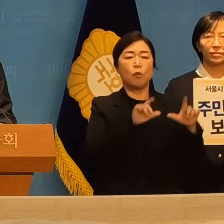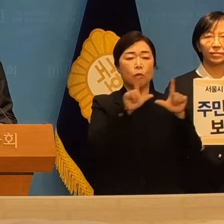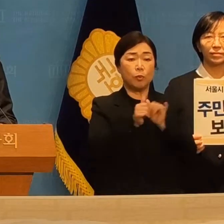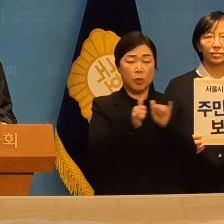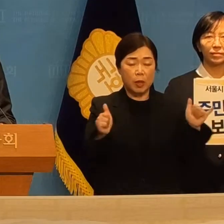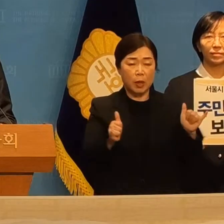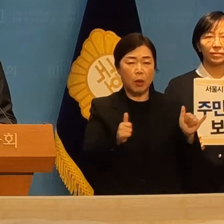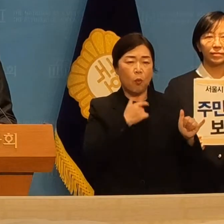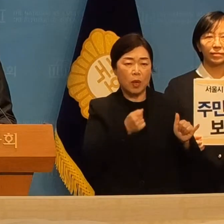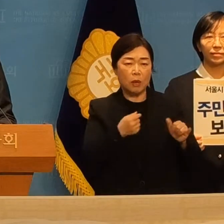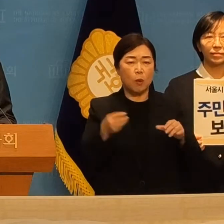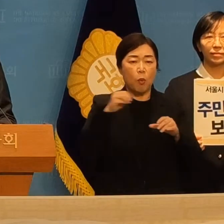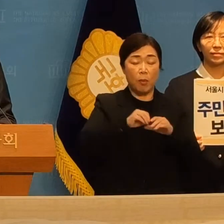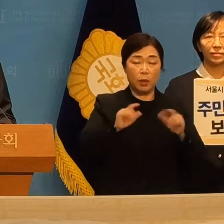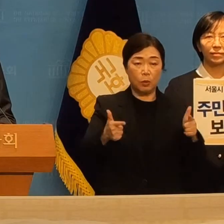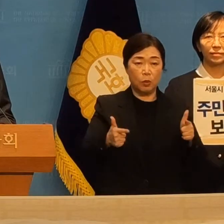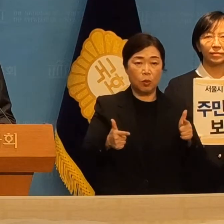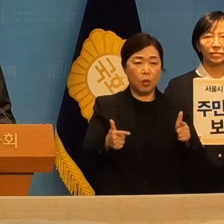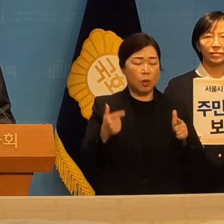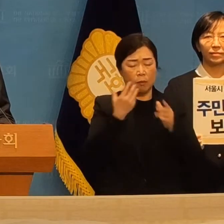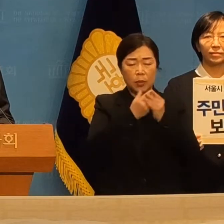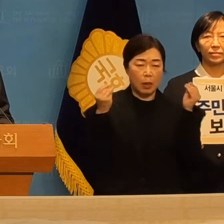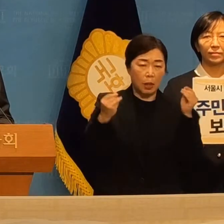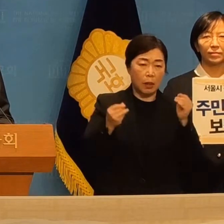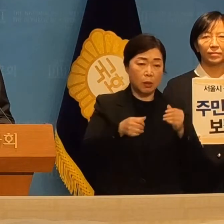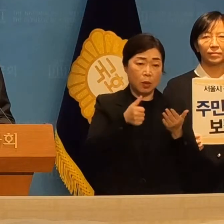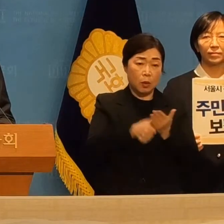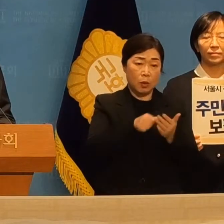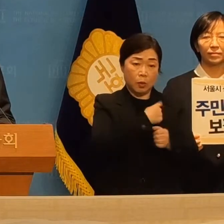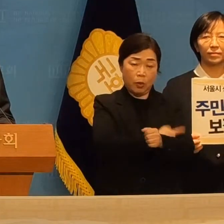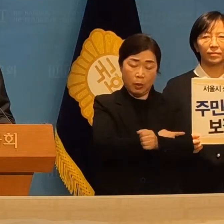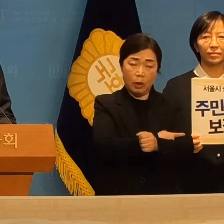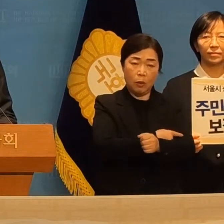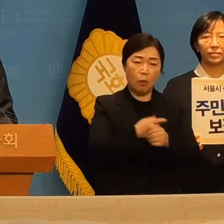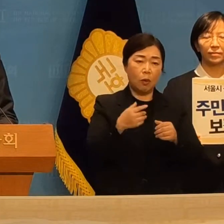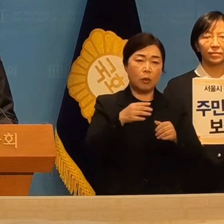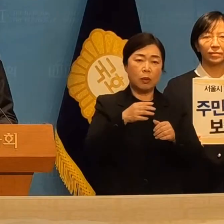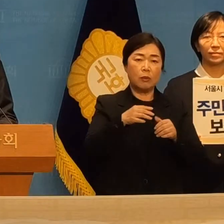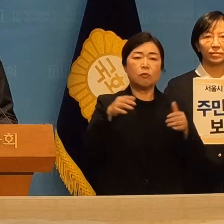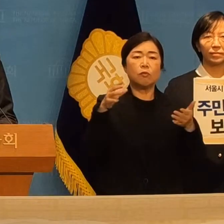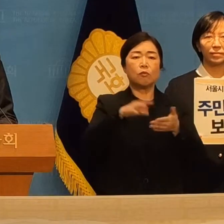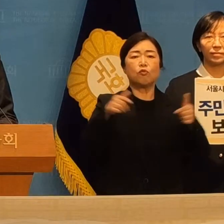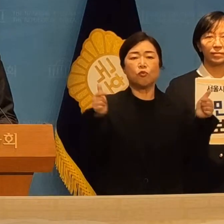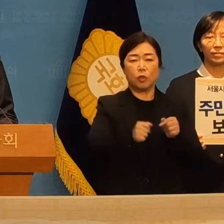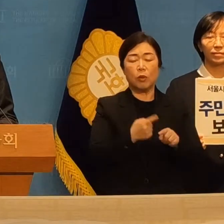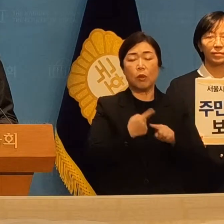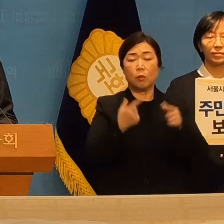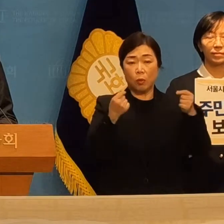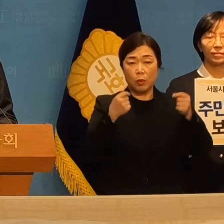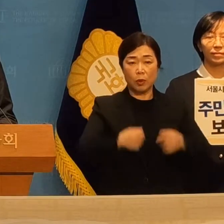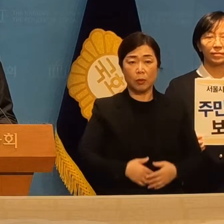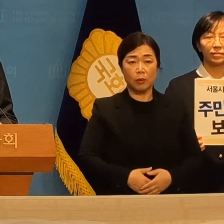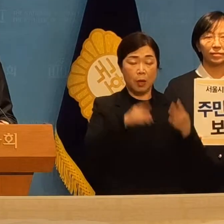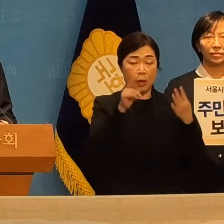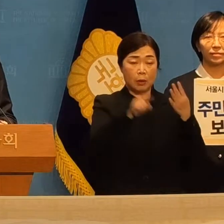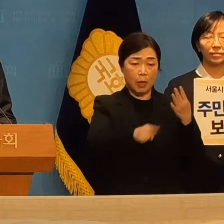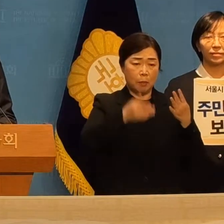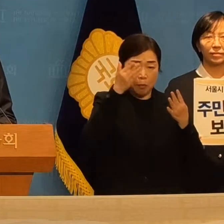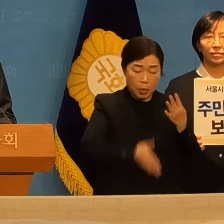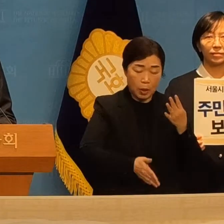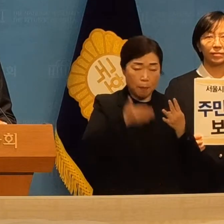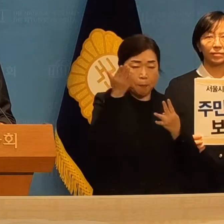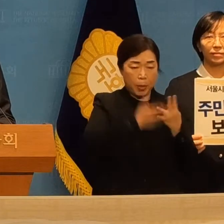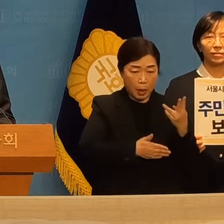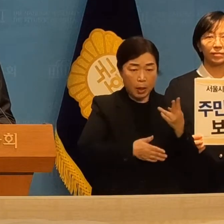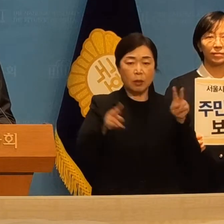민의 왜곡이며 주민들의 선택권을 축소시키는 행위입니다. 4인 선거구를 2인 선거구로 쪼개는 순간